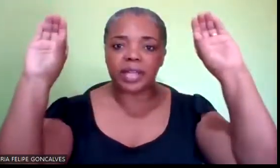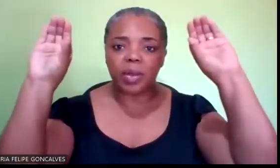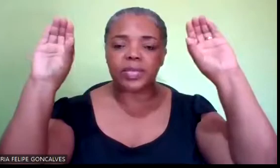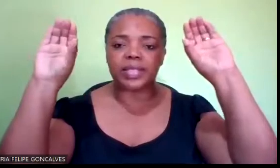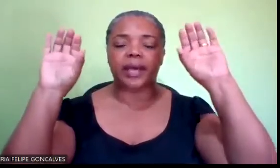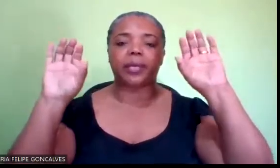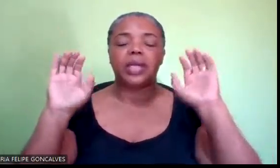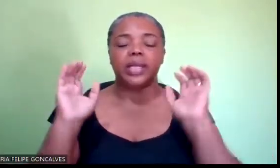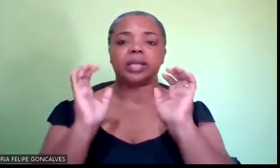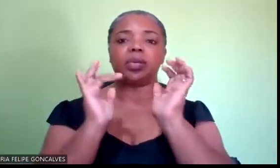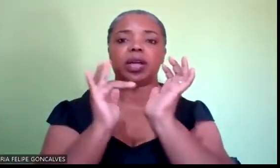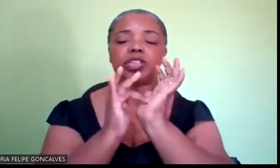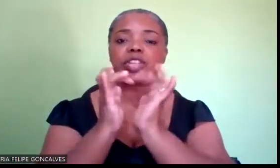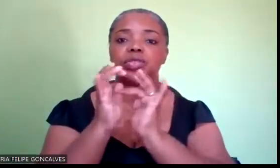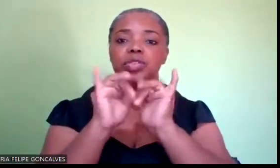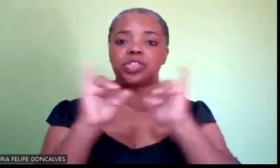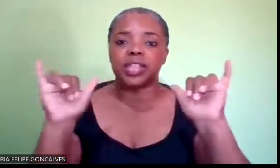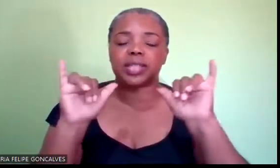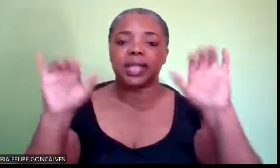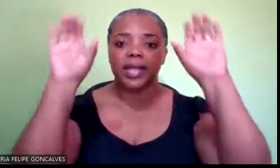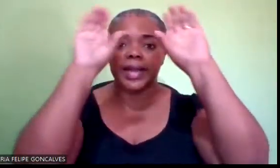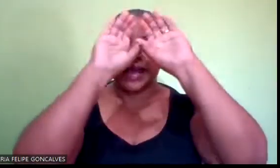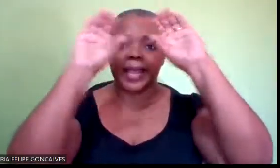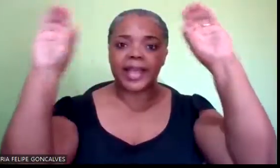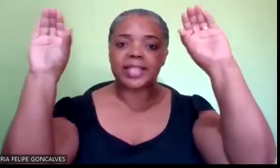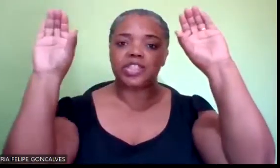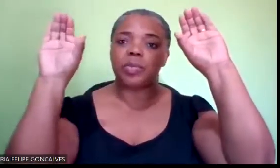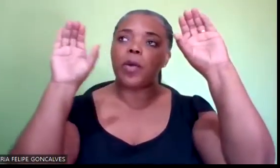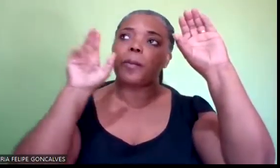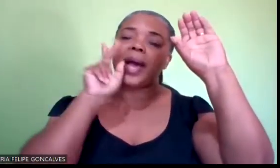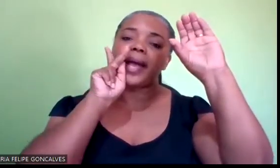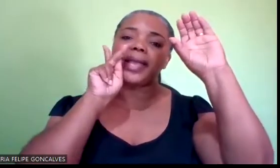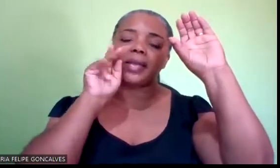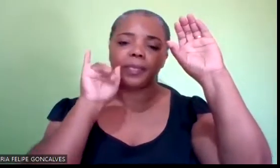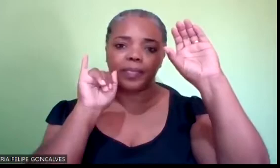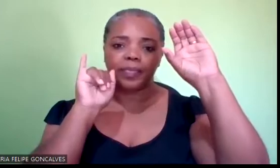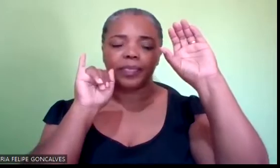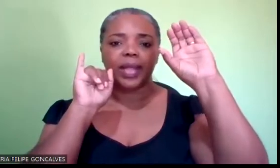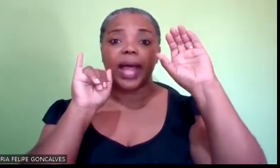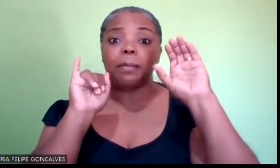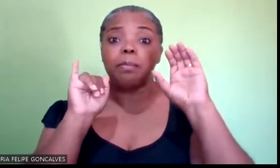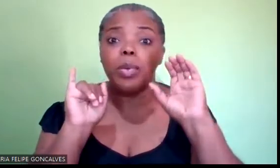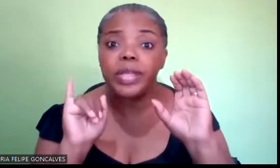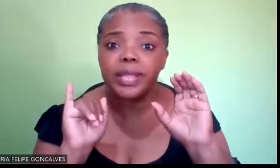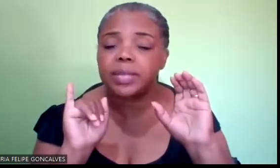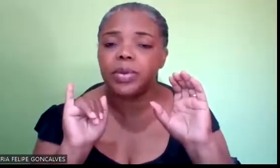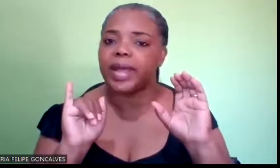ao céu. Então, olha, Jesus disse: "Na casa de meu pai há muitas